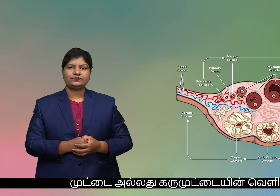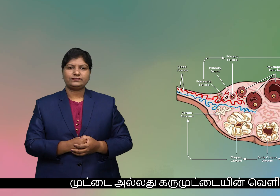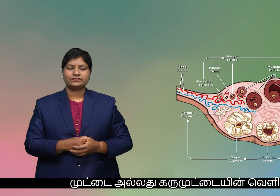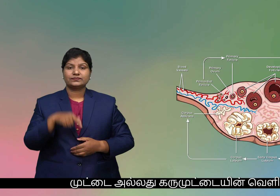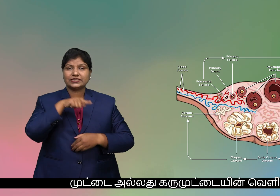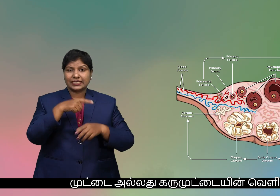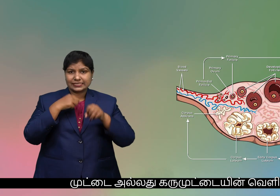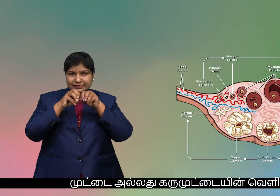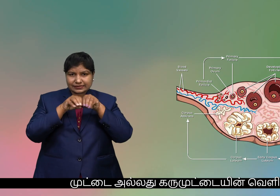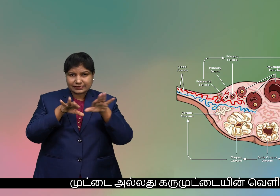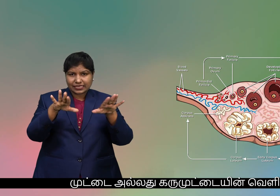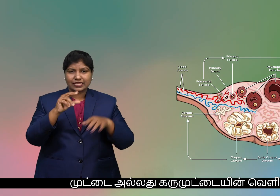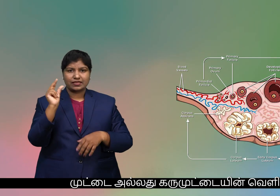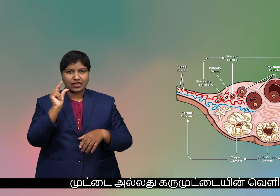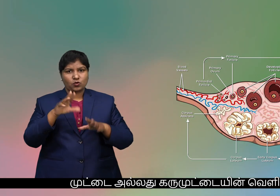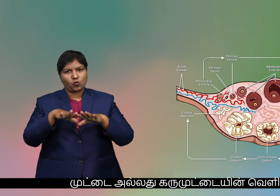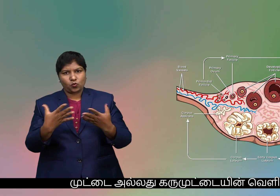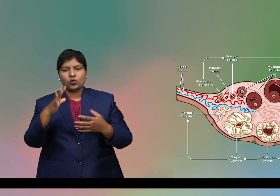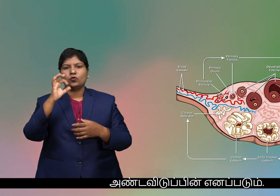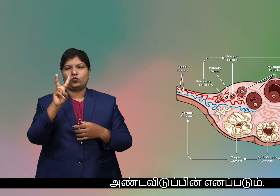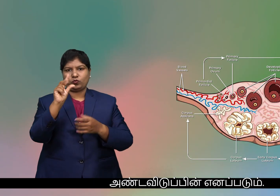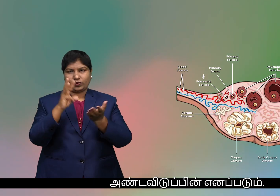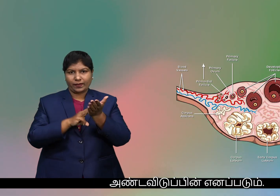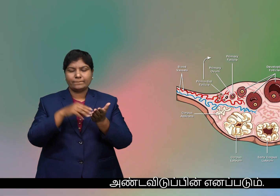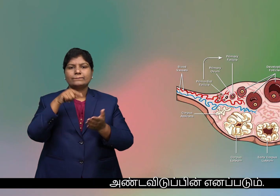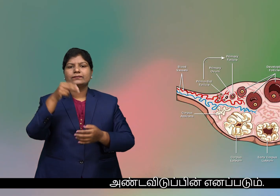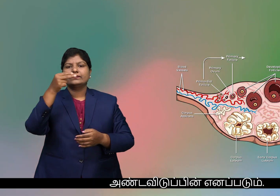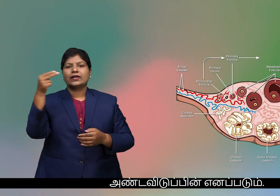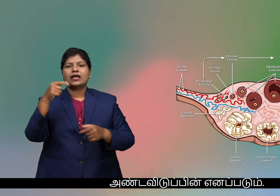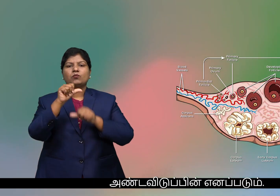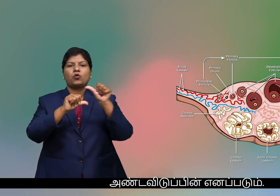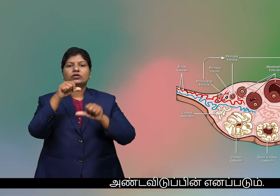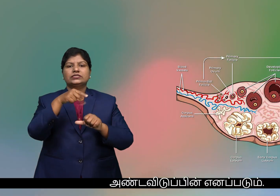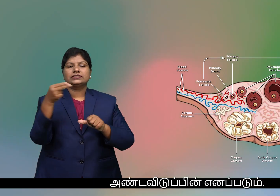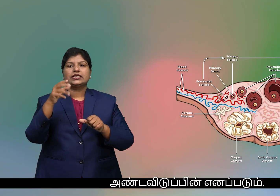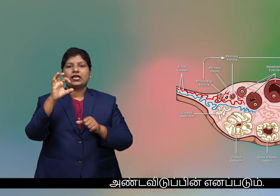முட்டை அல்லது கருமுட்டையின் வெளியீடு அண்டை வெடிப்பு எனப்படும்.